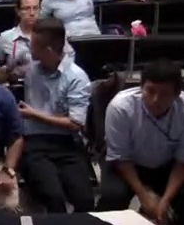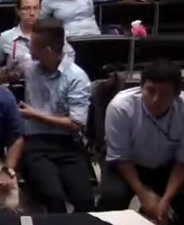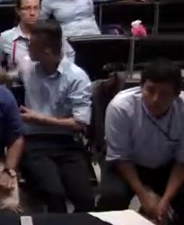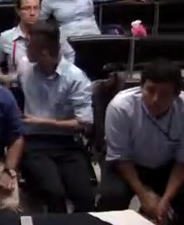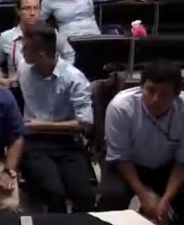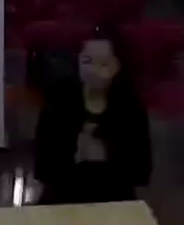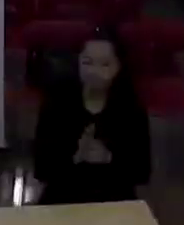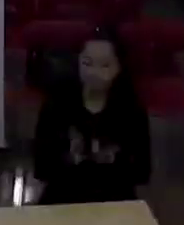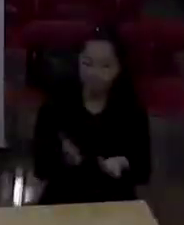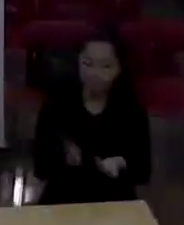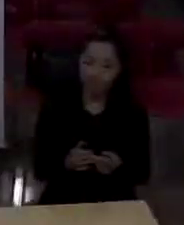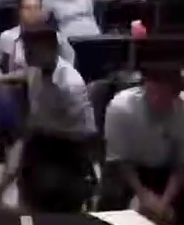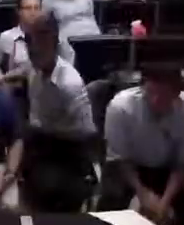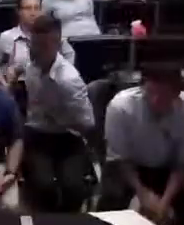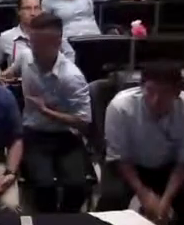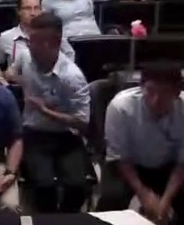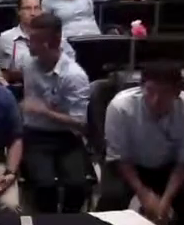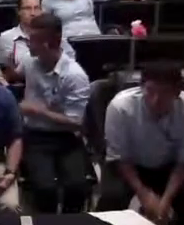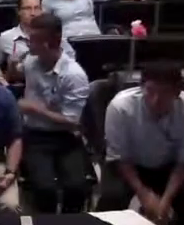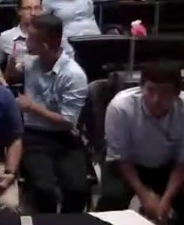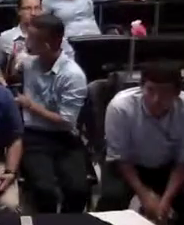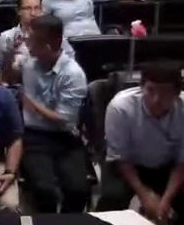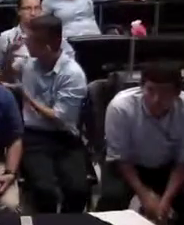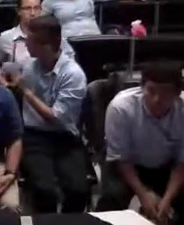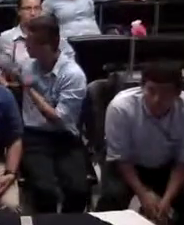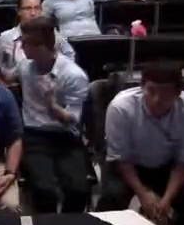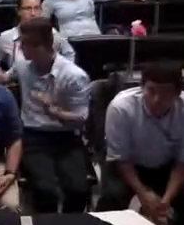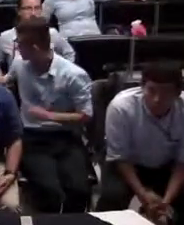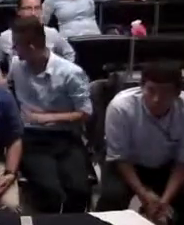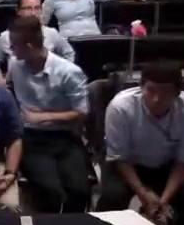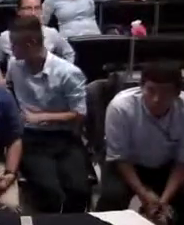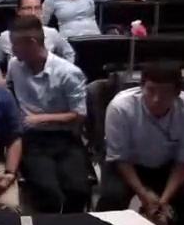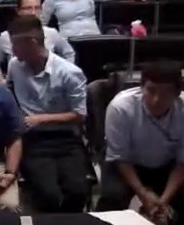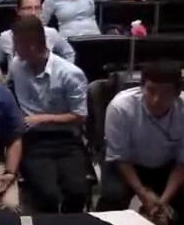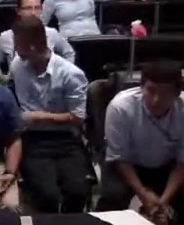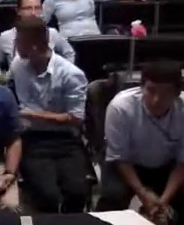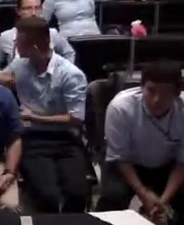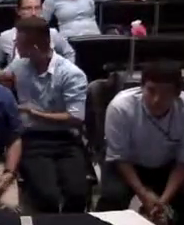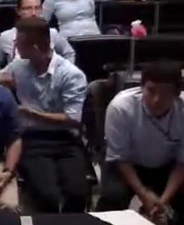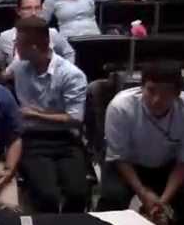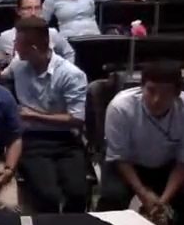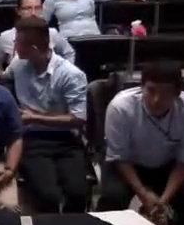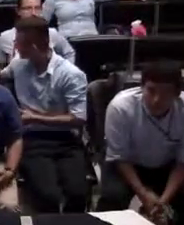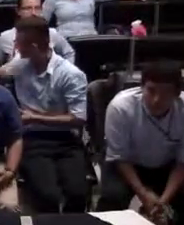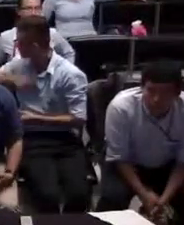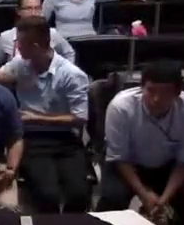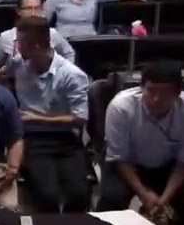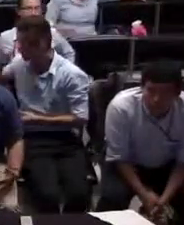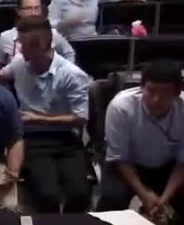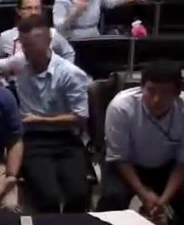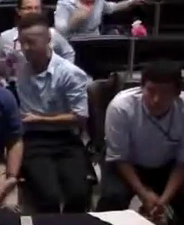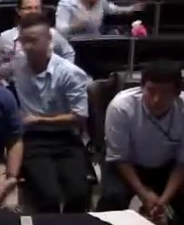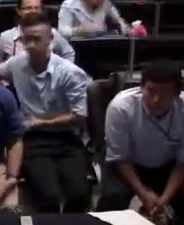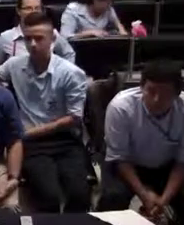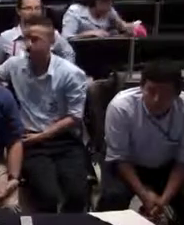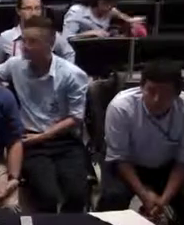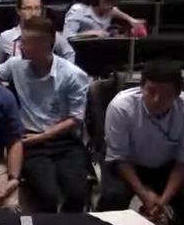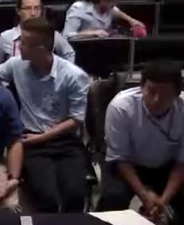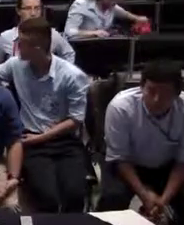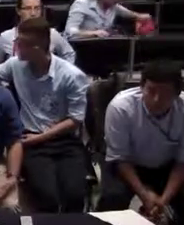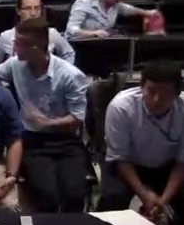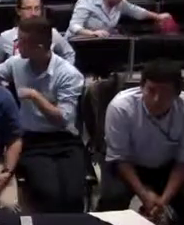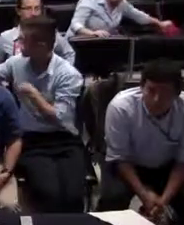y tecnólogos 30. Miren la cantidad de personas que están esperando, pero necesitamos que sea, si es